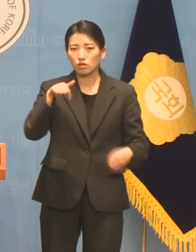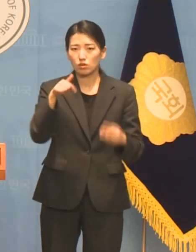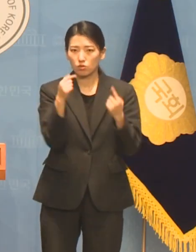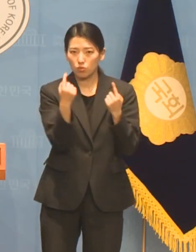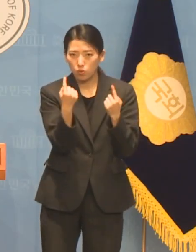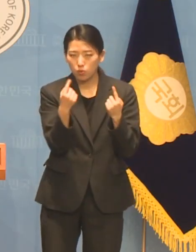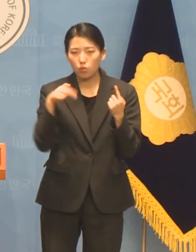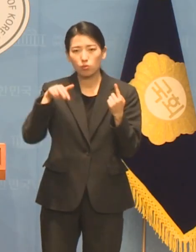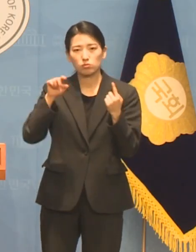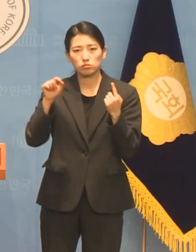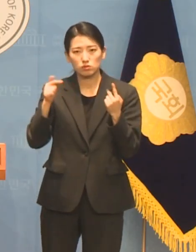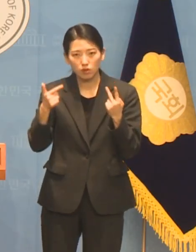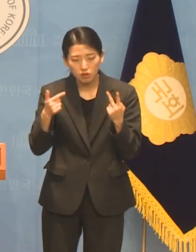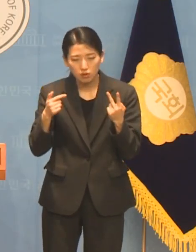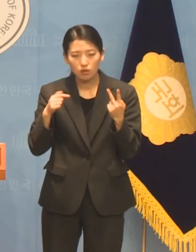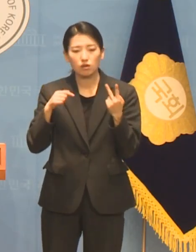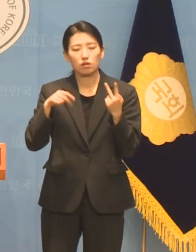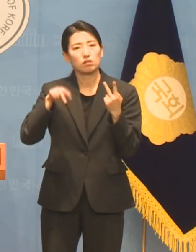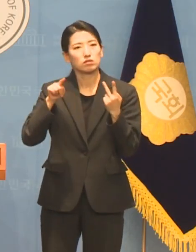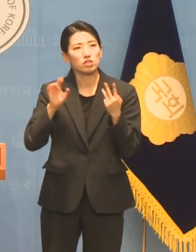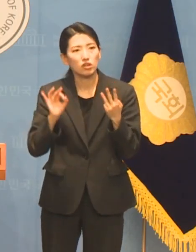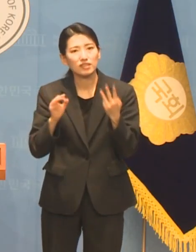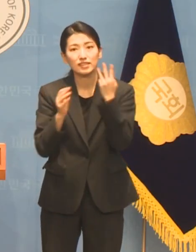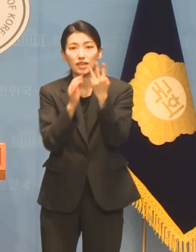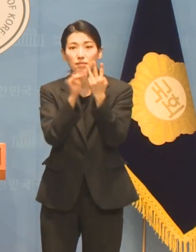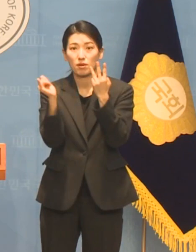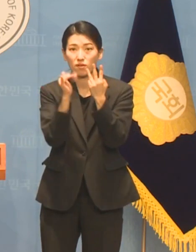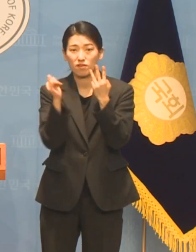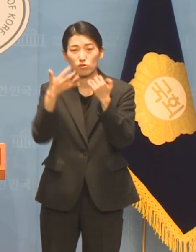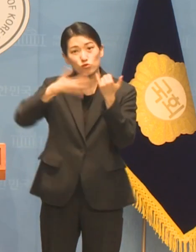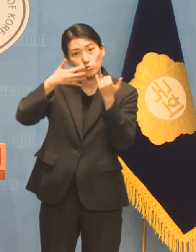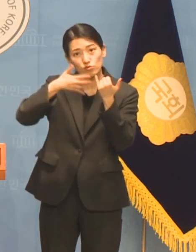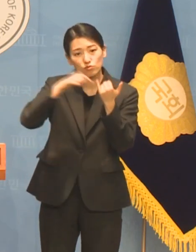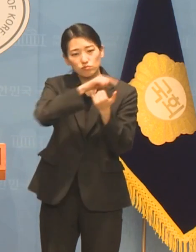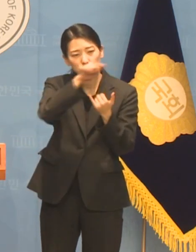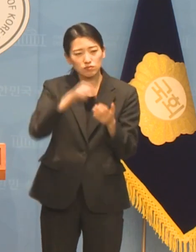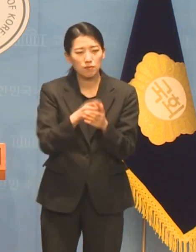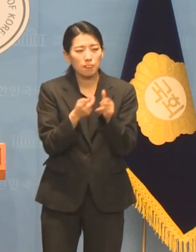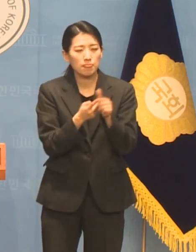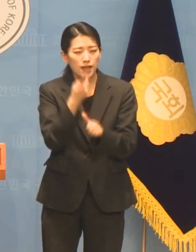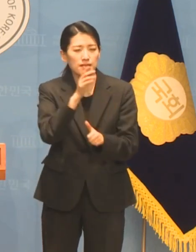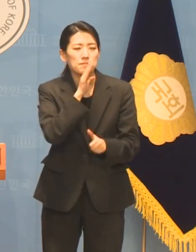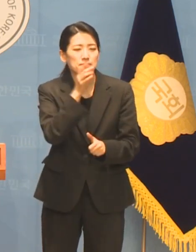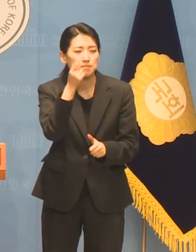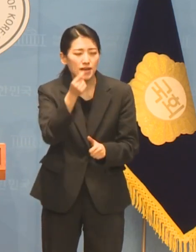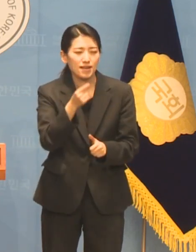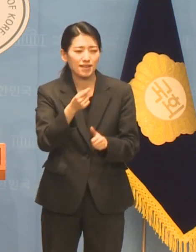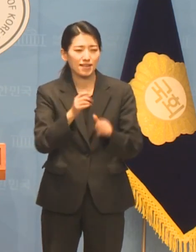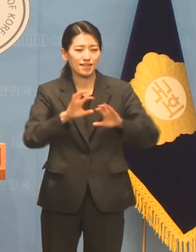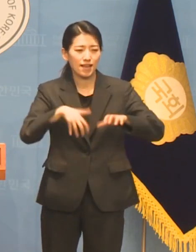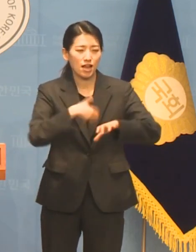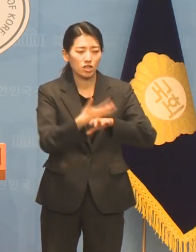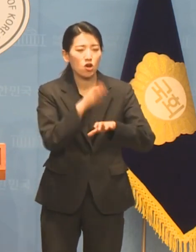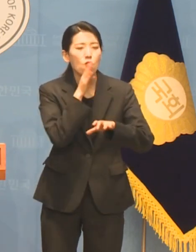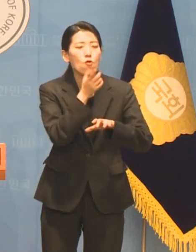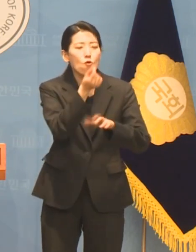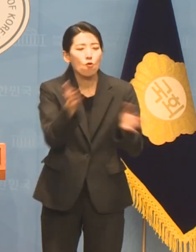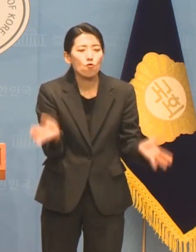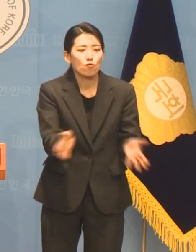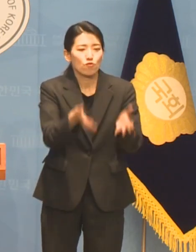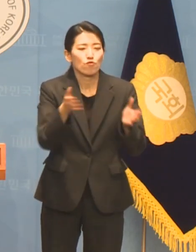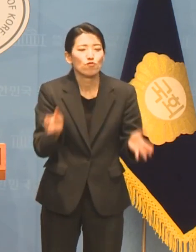정광훈 TV, 성창경 TV 등은 탄핵 기강을 주장하며 내란을 옹호하는 듯한 모습을 보이고 폭동을 선동하려는